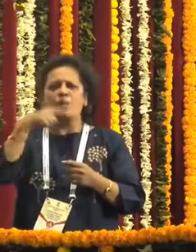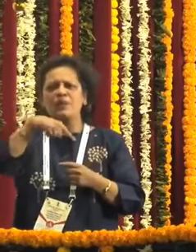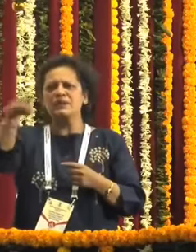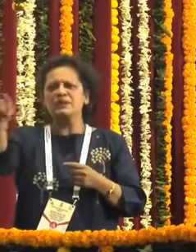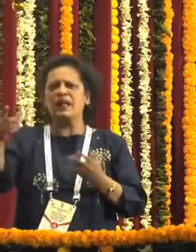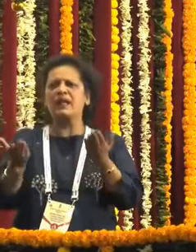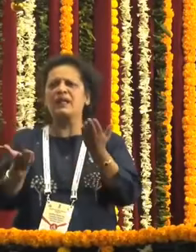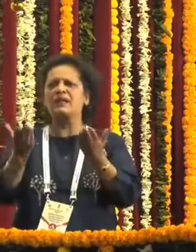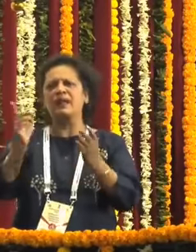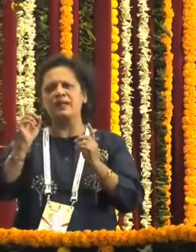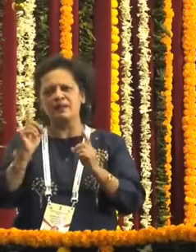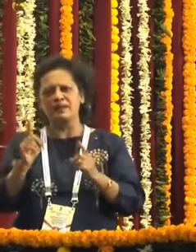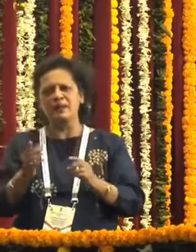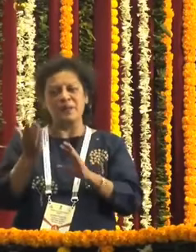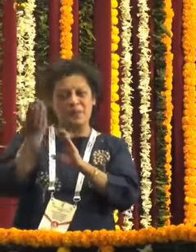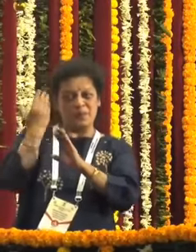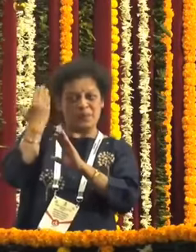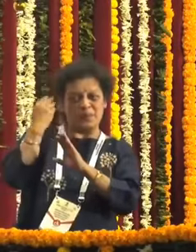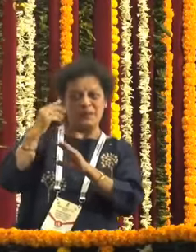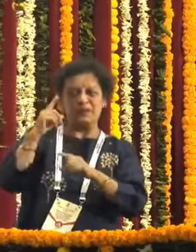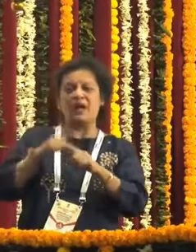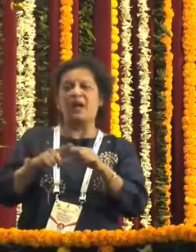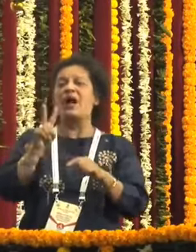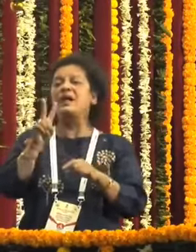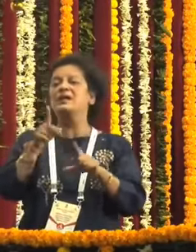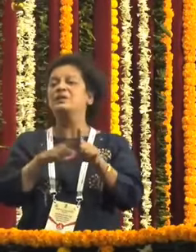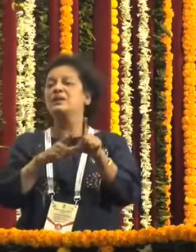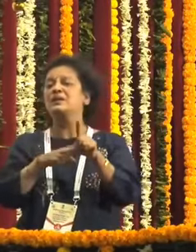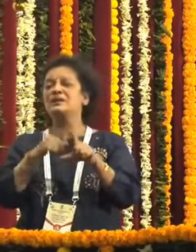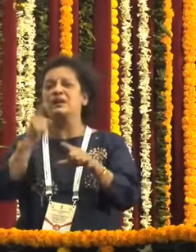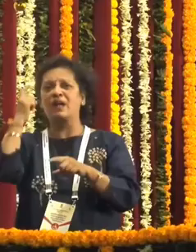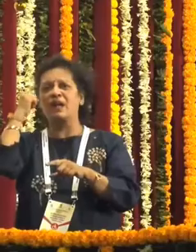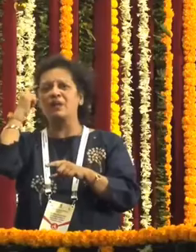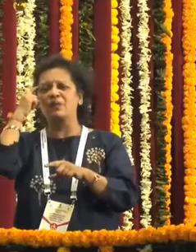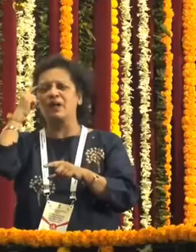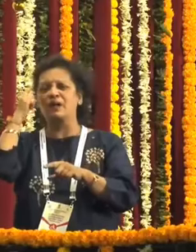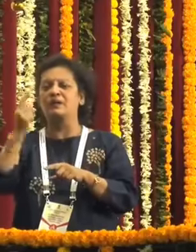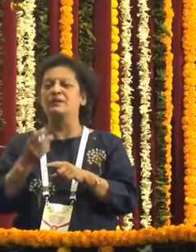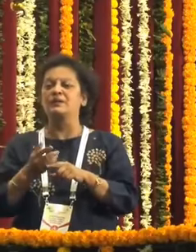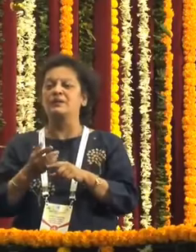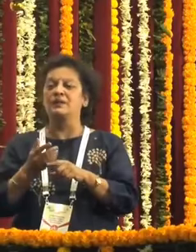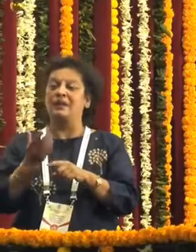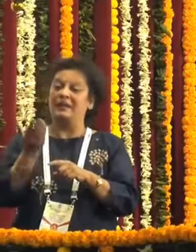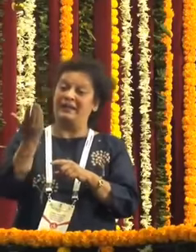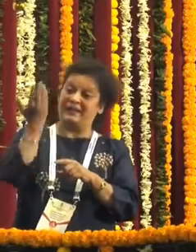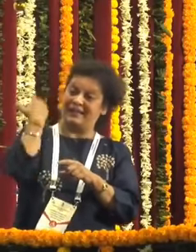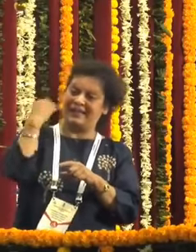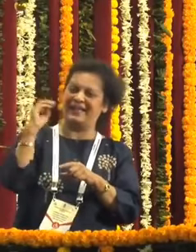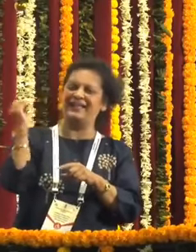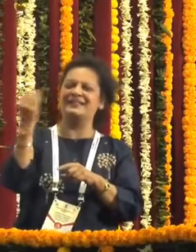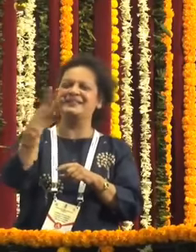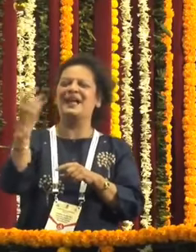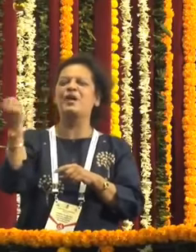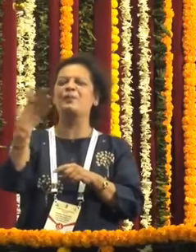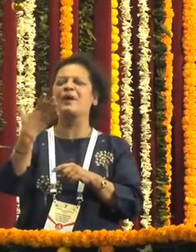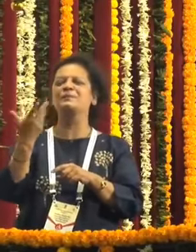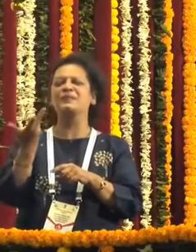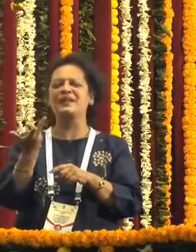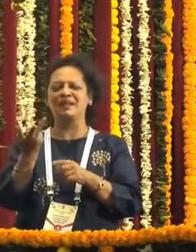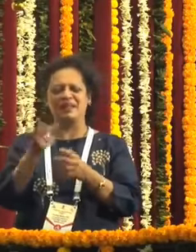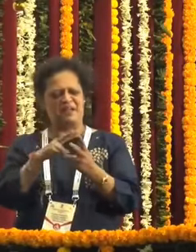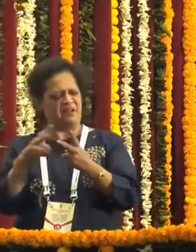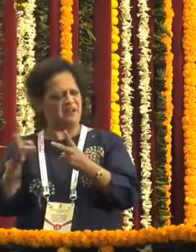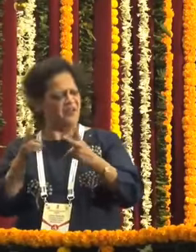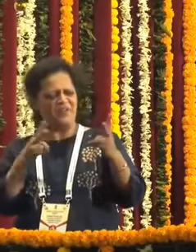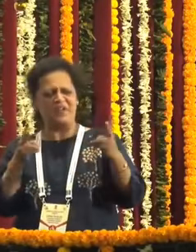झालंय। गेल्या मागच्या 2.5 वर्षाचा थोडासा आठवा आपण कारभार आणि गेल्या 4-5 महिन्याचा आठवा